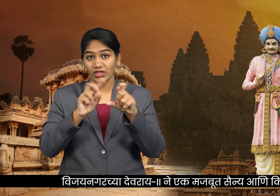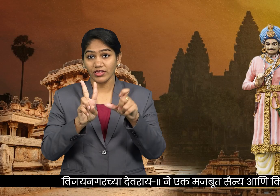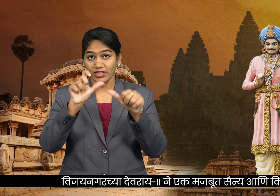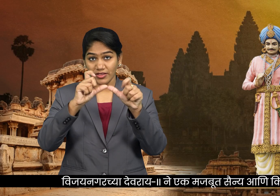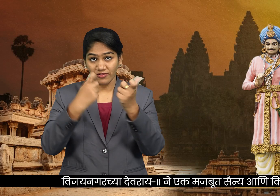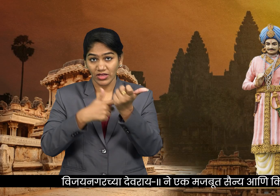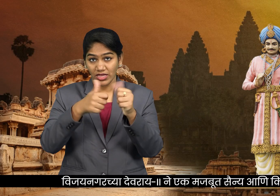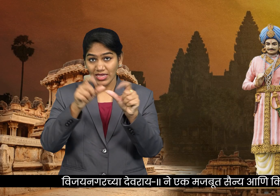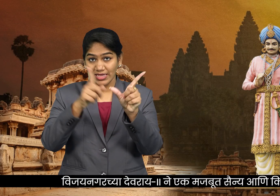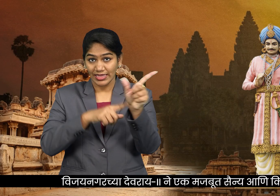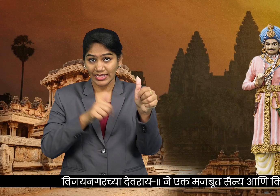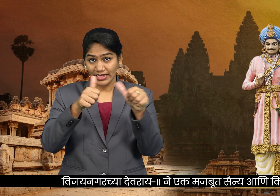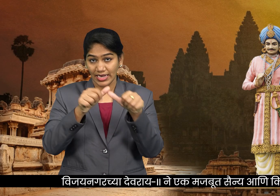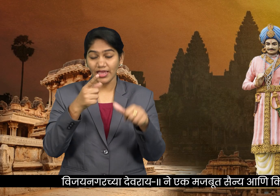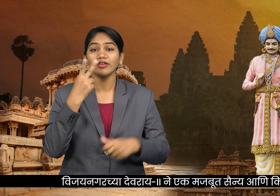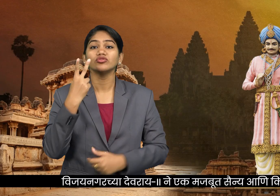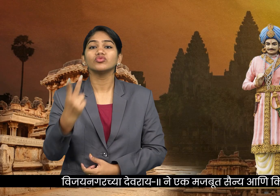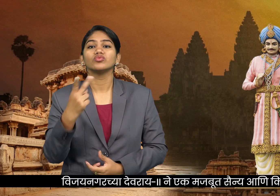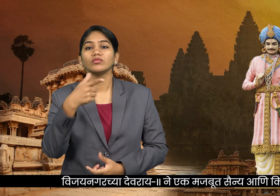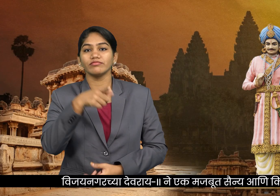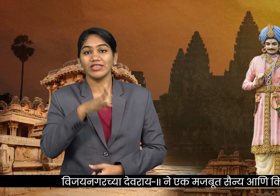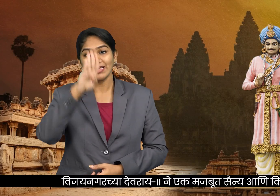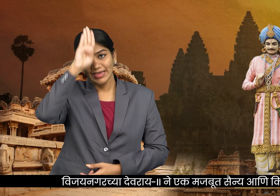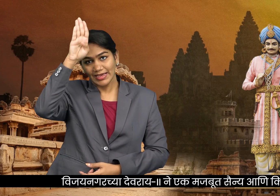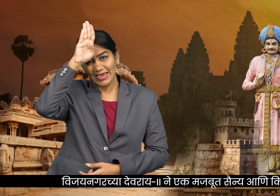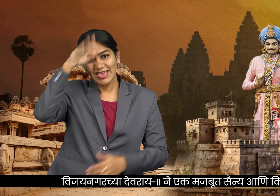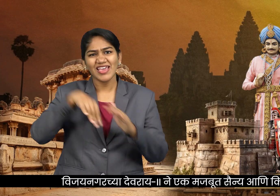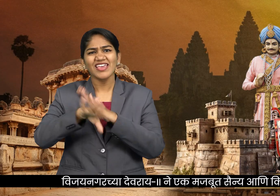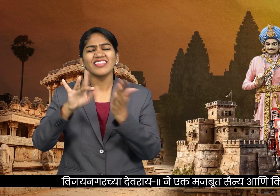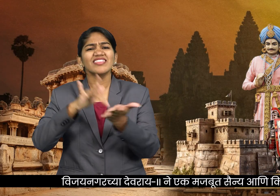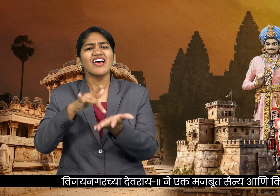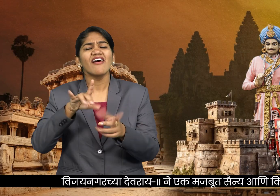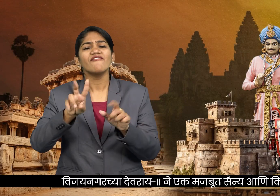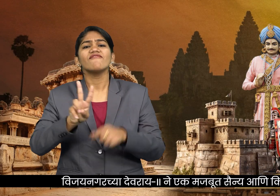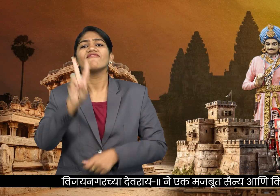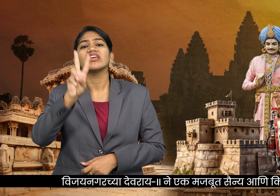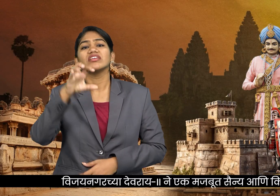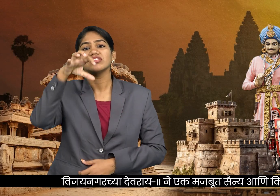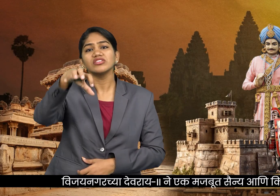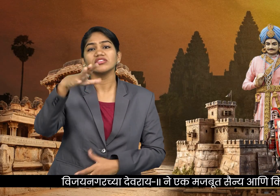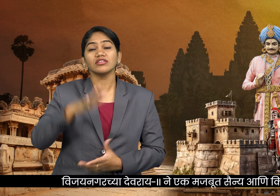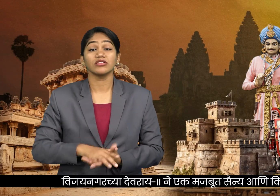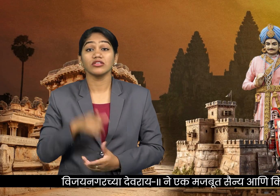विजयनगराच्या देवराय दोने एक मजबूत सैन्य आणि किल्ले बांधले,